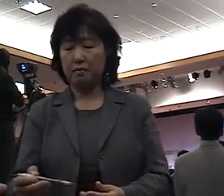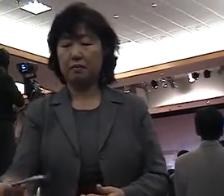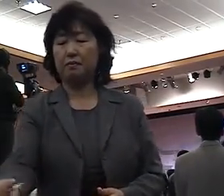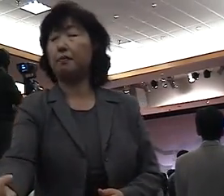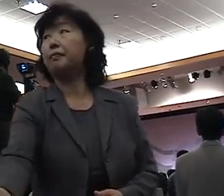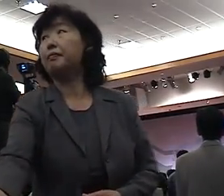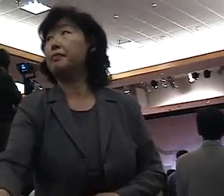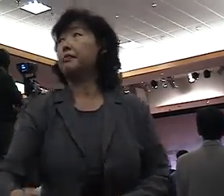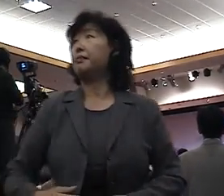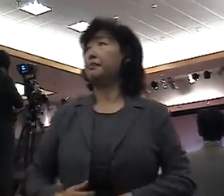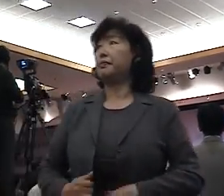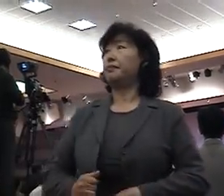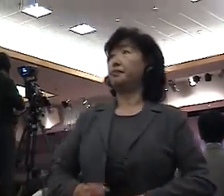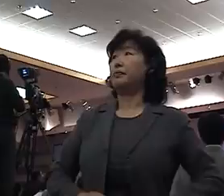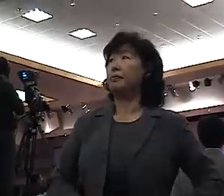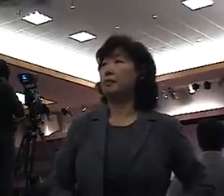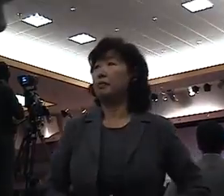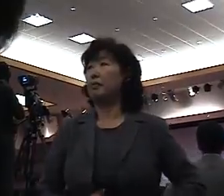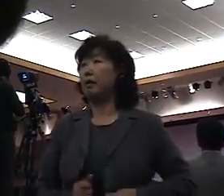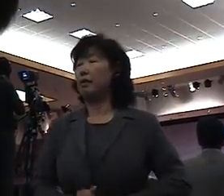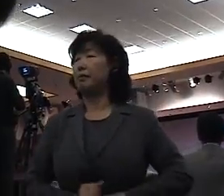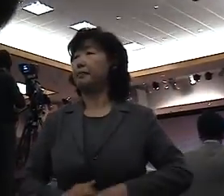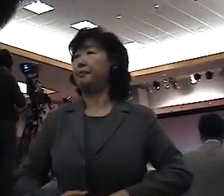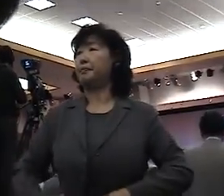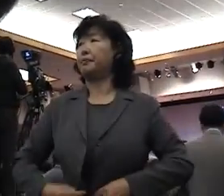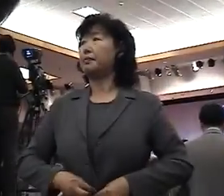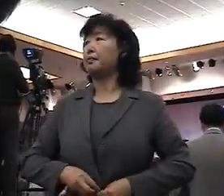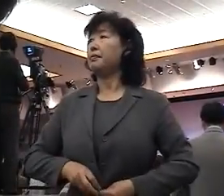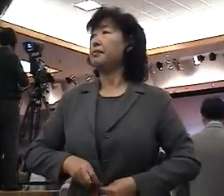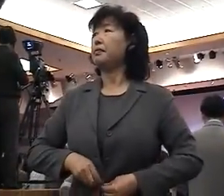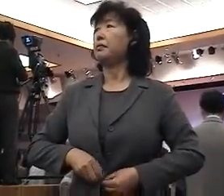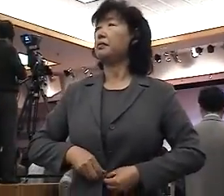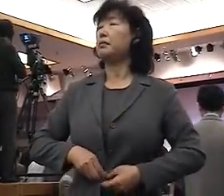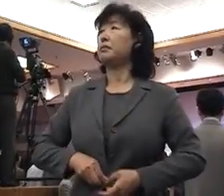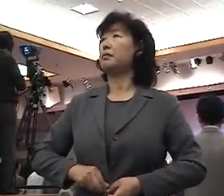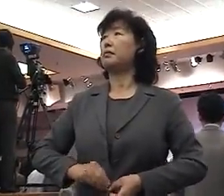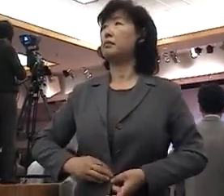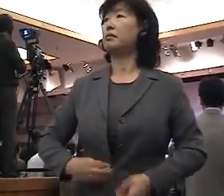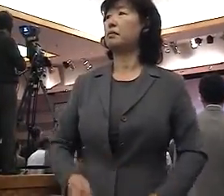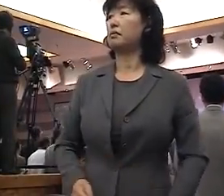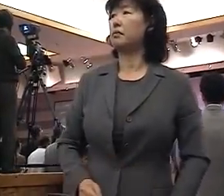의지하겠노라는 우리의 결단, 믿음 이 시간 찬양으로 보일 수 있기를 바랍니다.